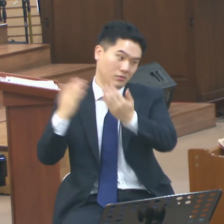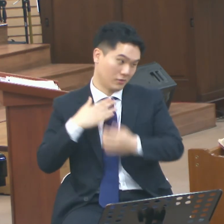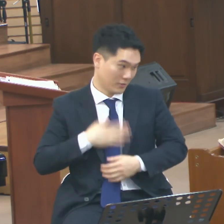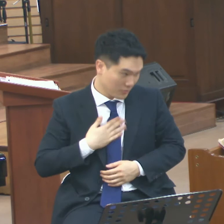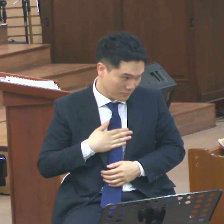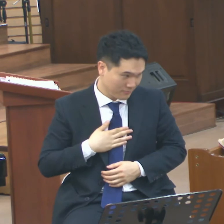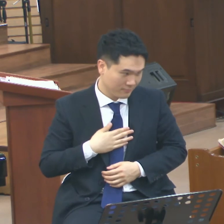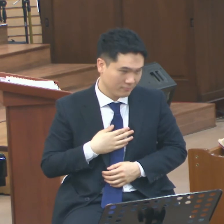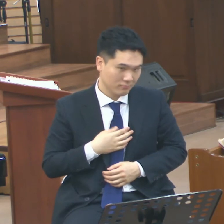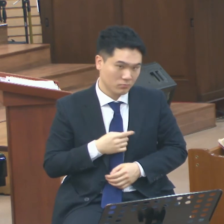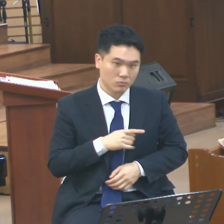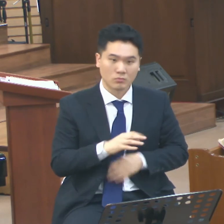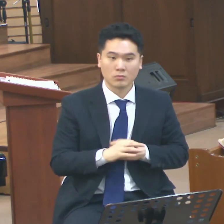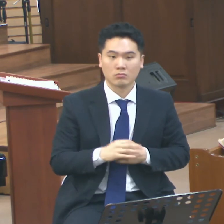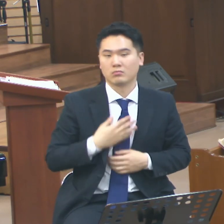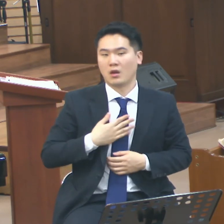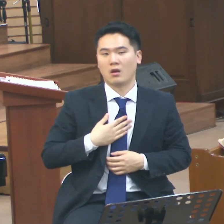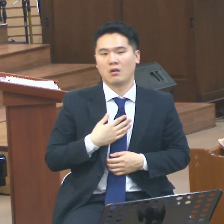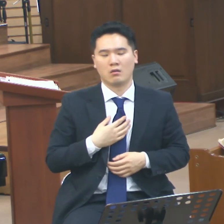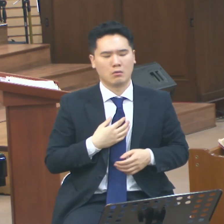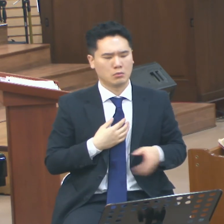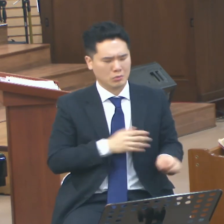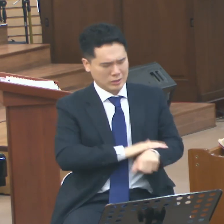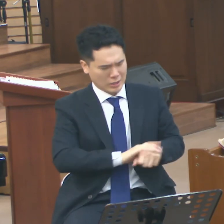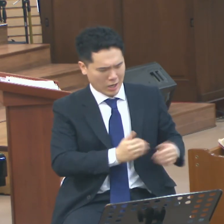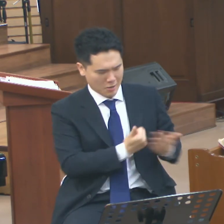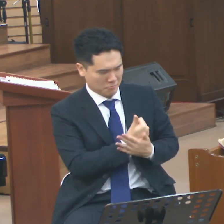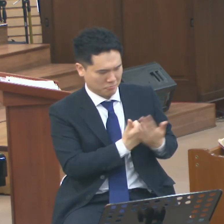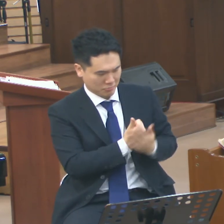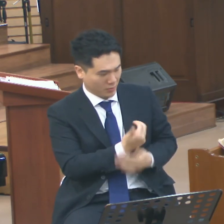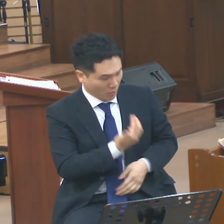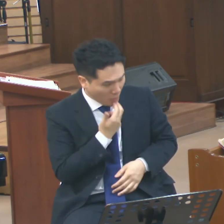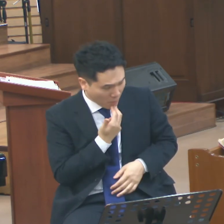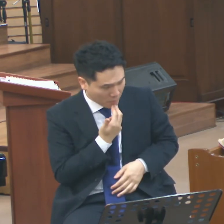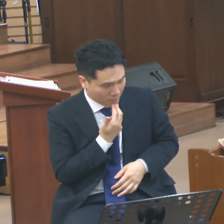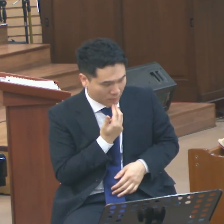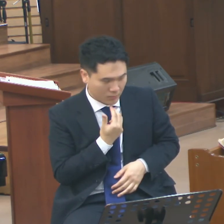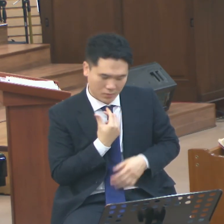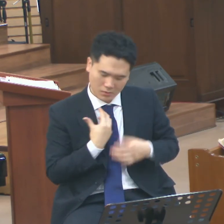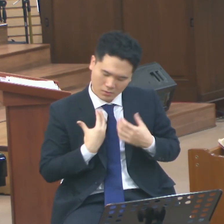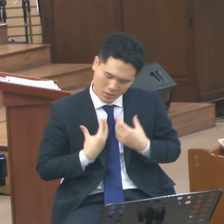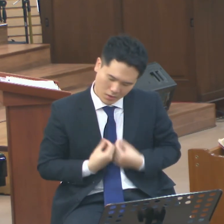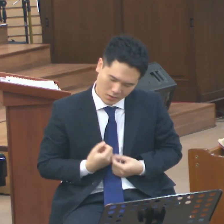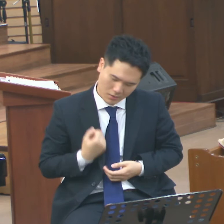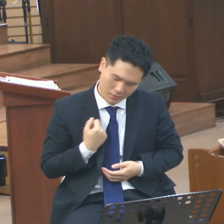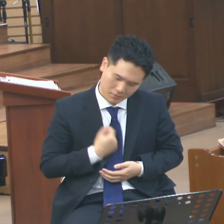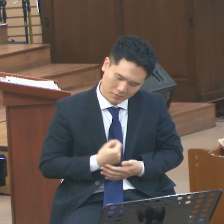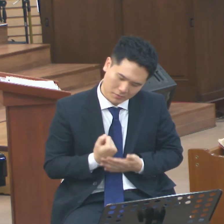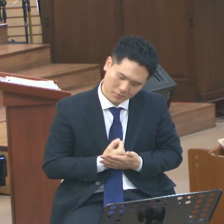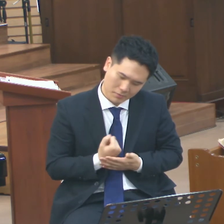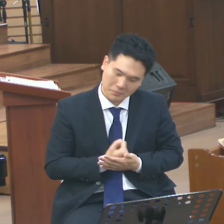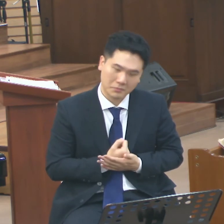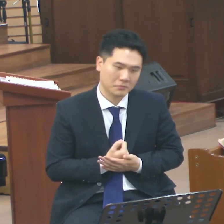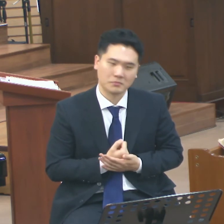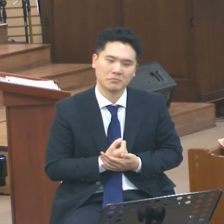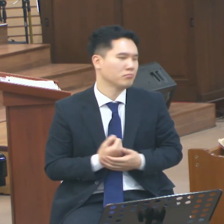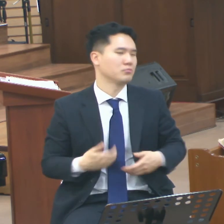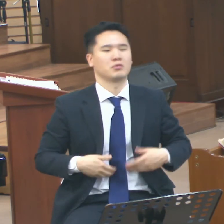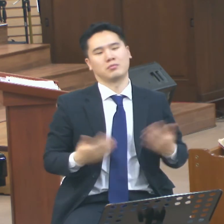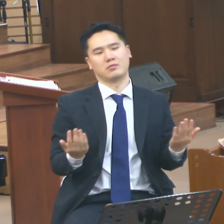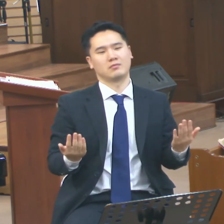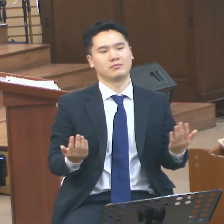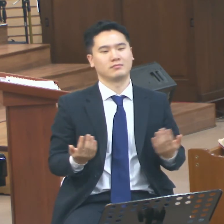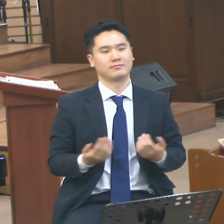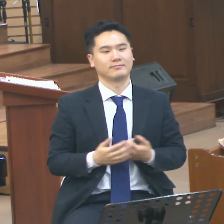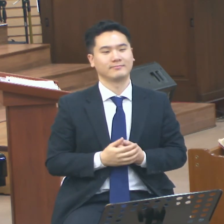마음을 가질 게 사실은 없는 거예요. 다 하나님이 하신 것, 그 안에는 모든 게 조화롭고 모든 게 따뜻하고 아름다울 수